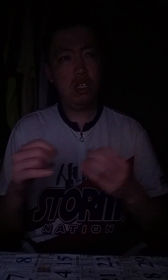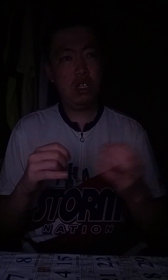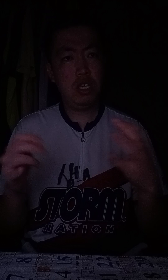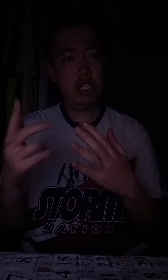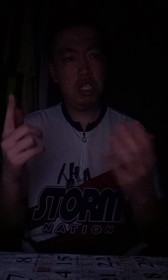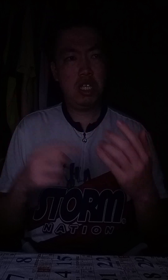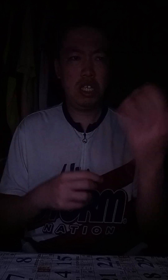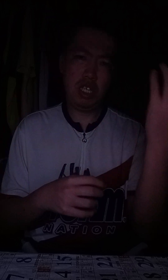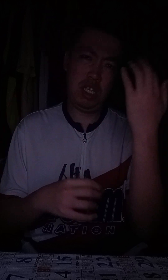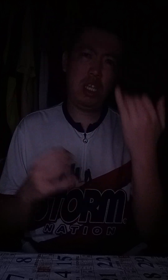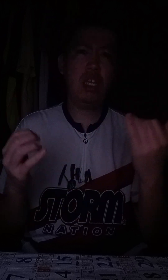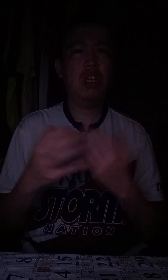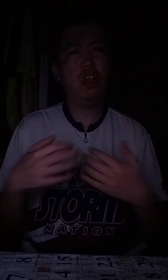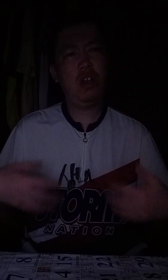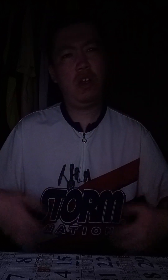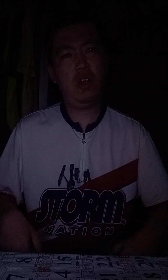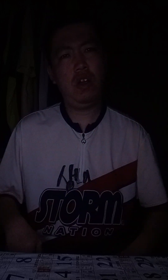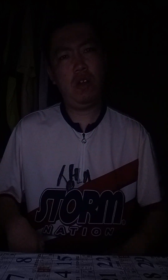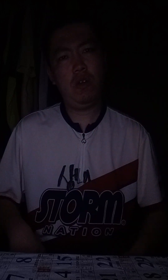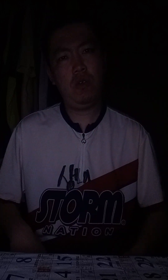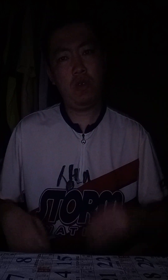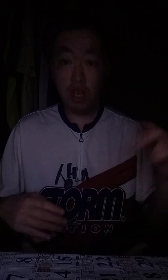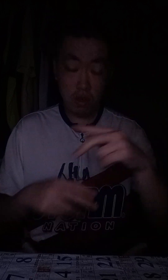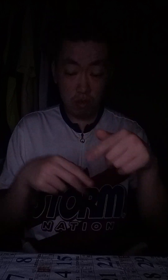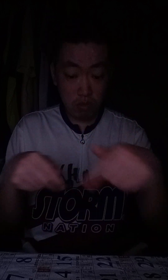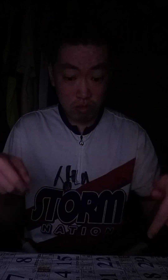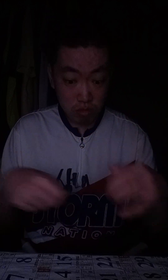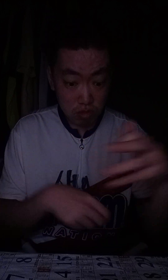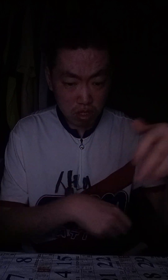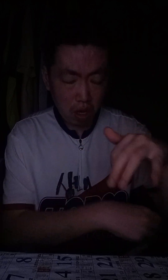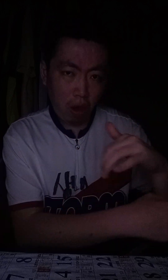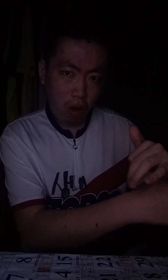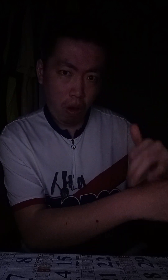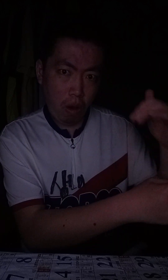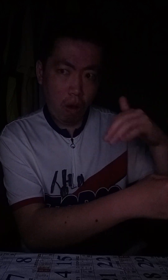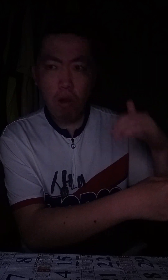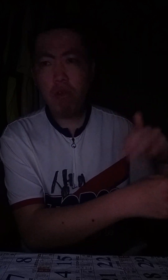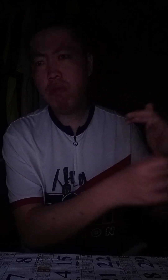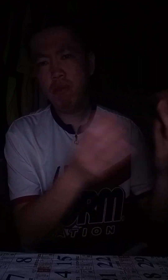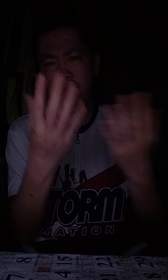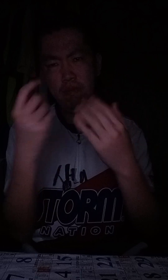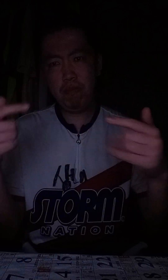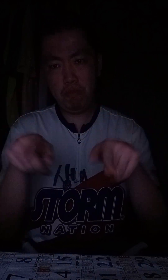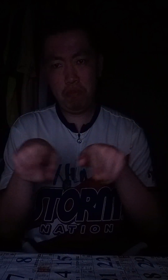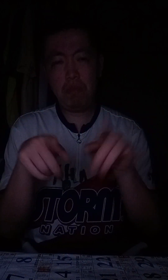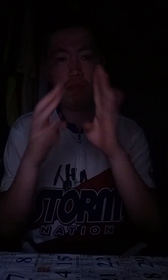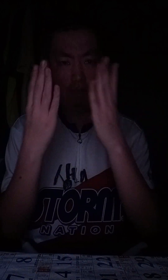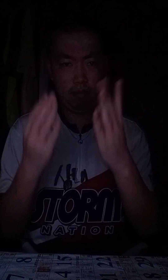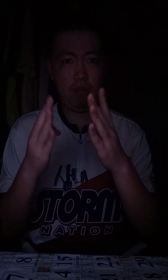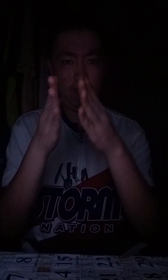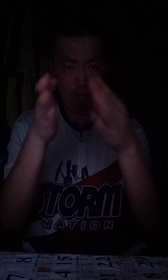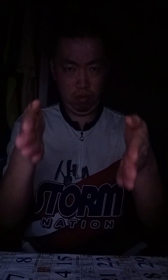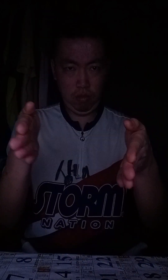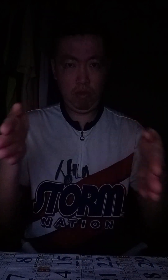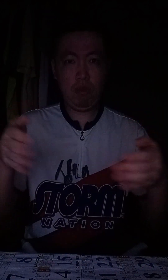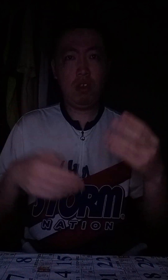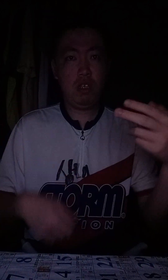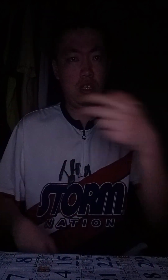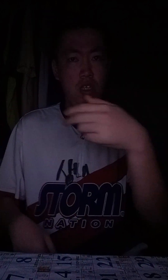7명이 다쳤습니다. 사고 지점은 네 방향의 차량들이 만나는 사거리입니다. 사고가 난